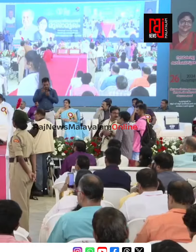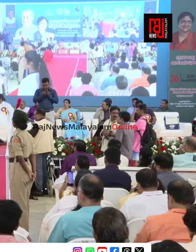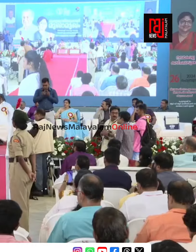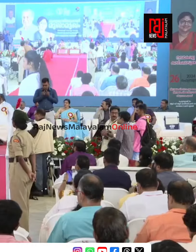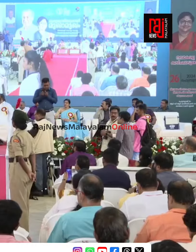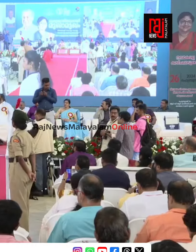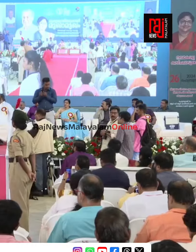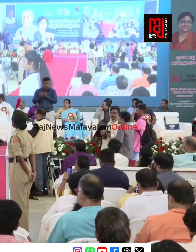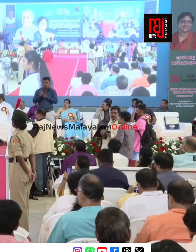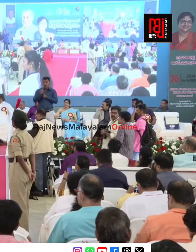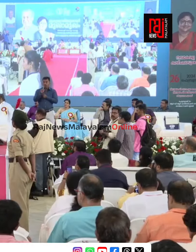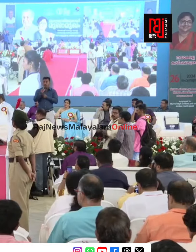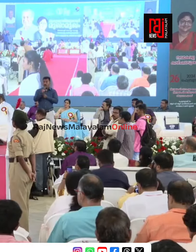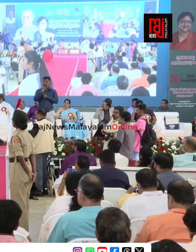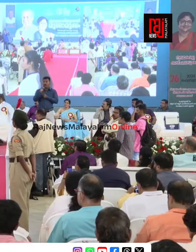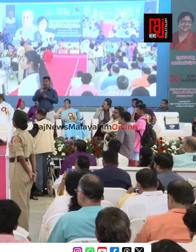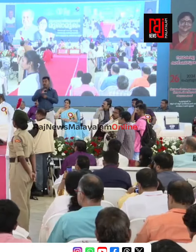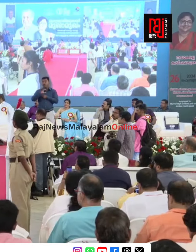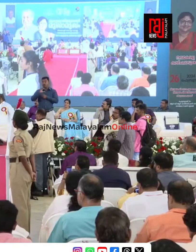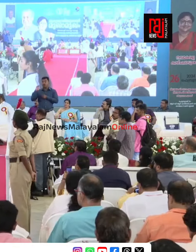ഏതെങ്കിലും വിധത്തിൽ